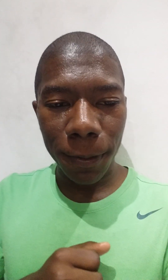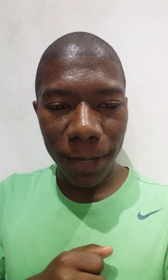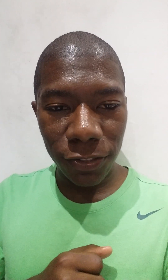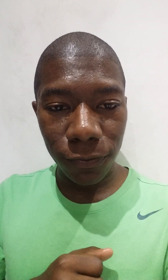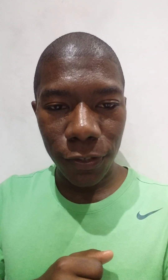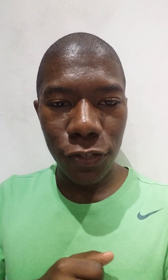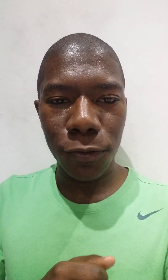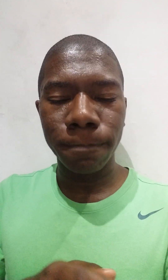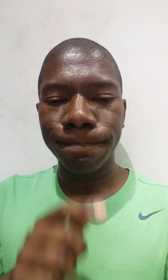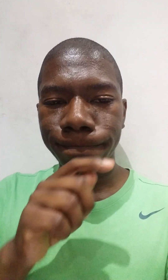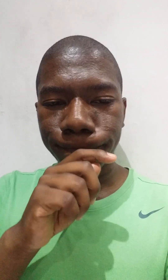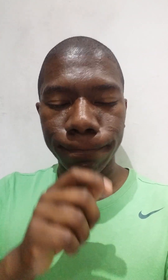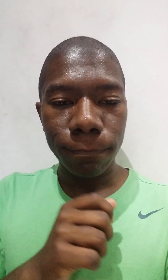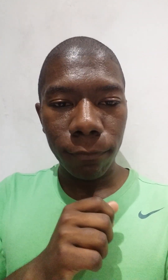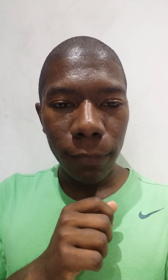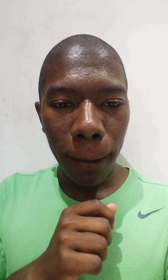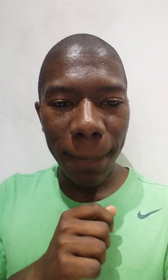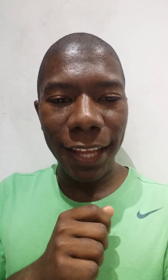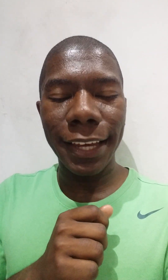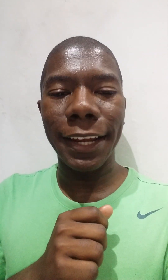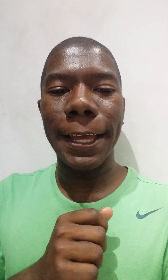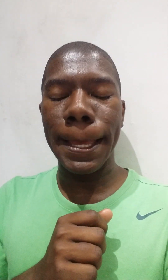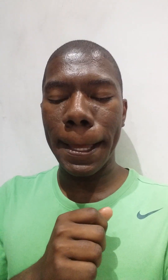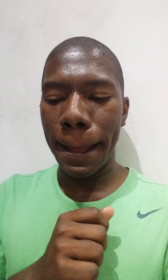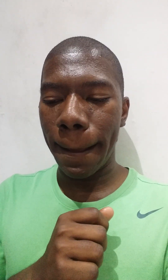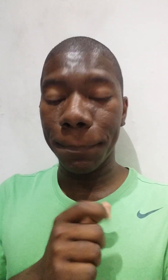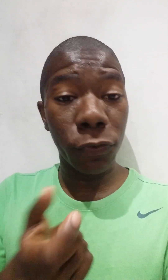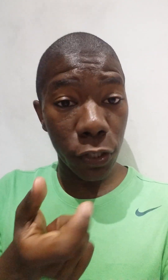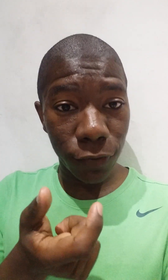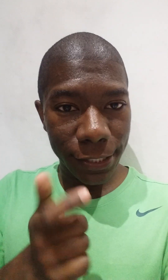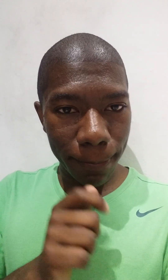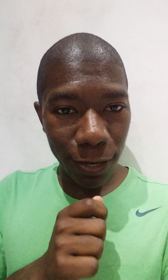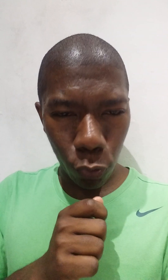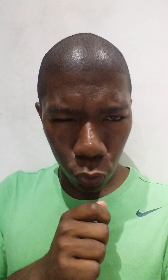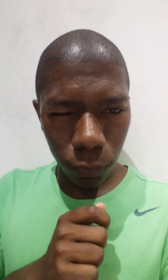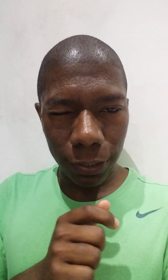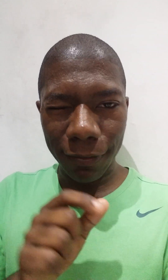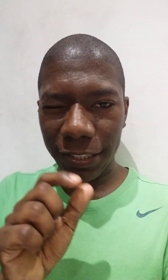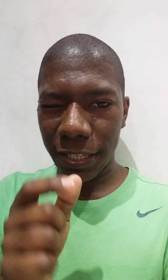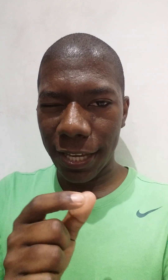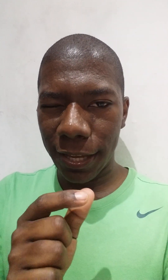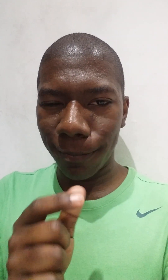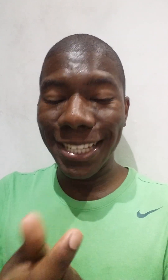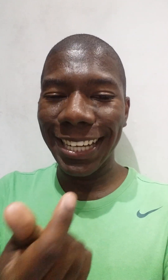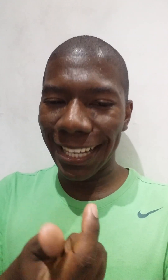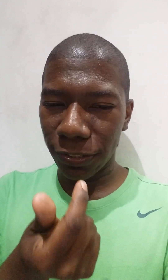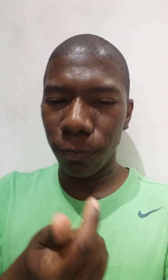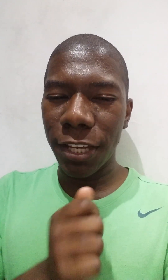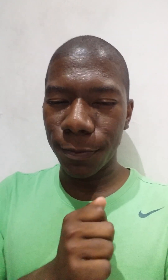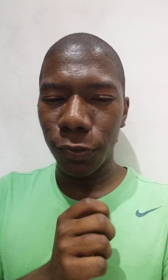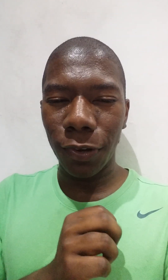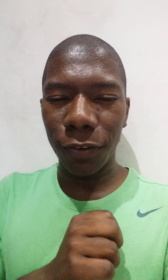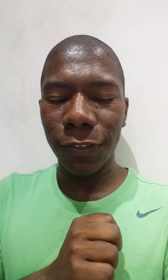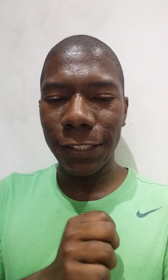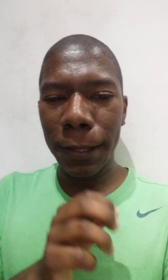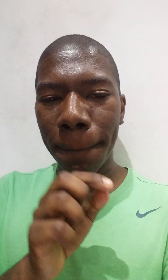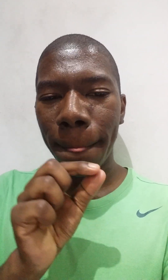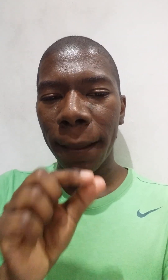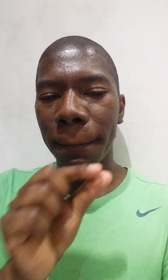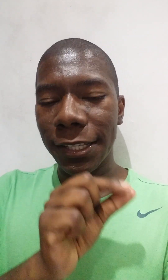para mais um vídeo bem galera e o vídeo vai ser bem curto tá vai ser uma indicação mesmo que eu quero fazer mas